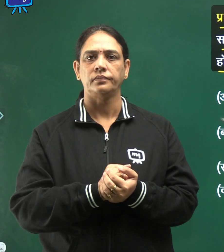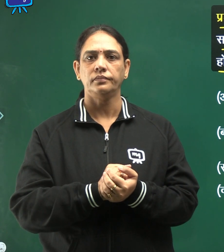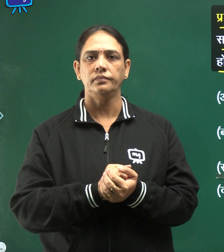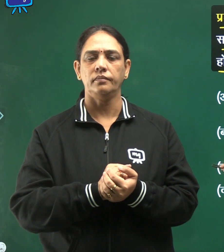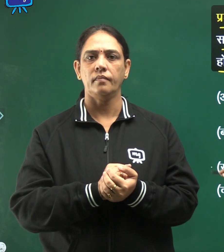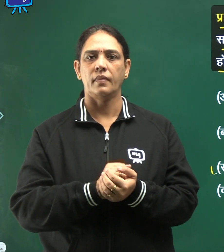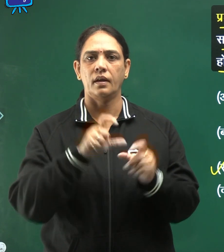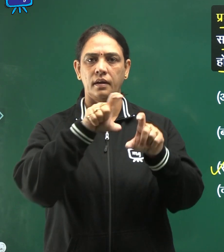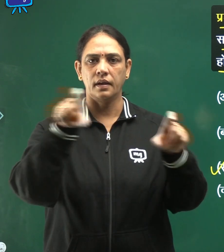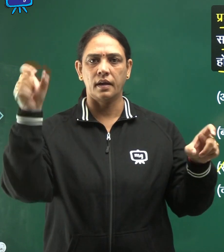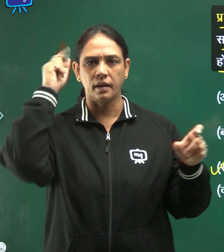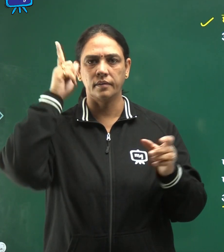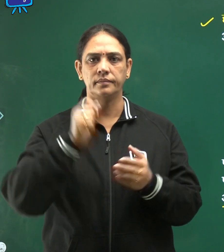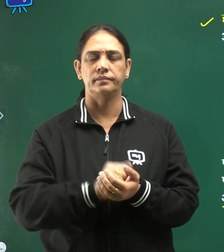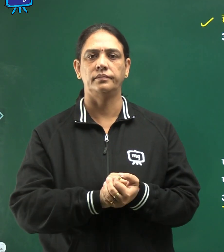समझ आ गया?